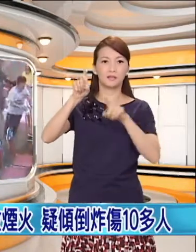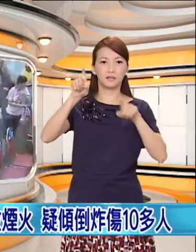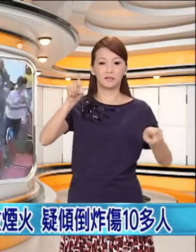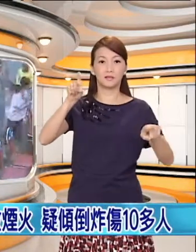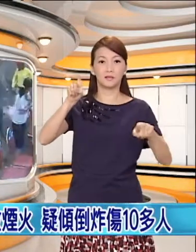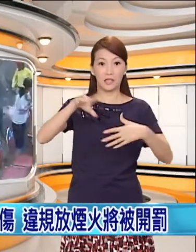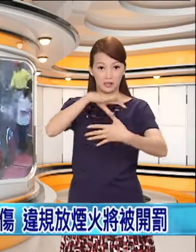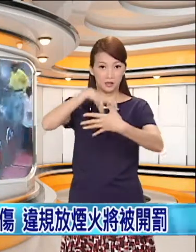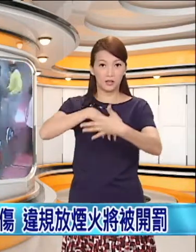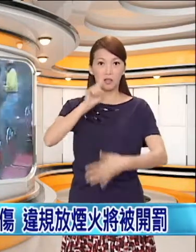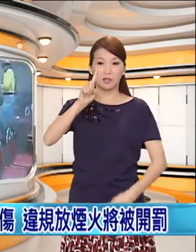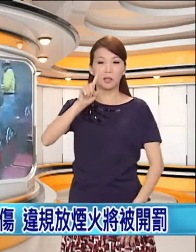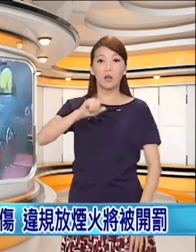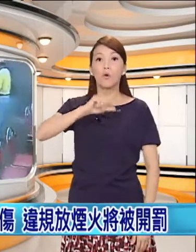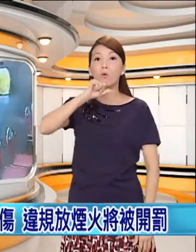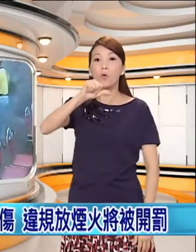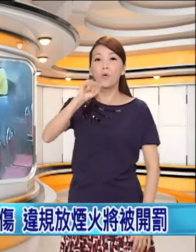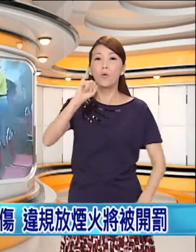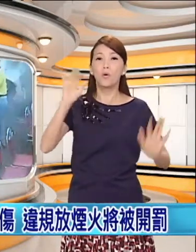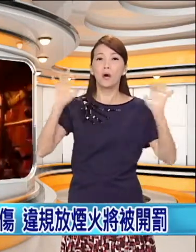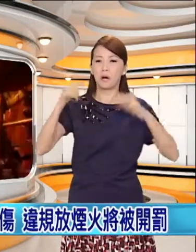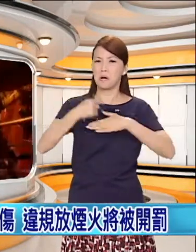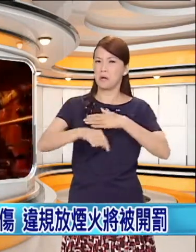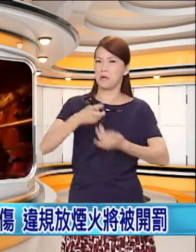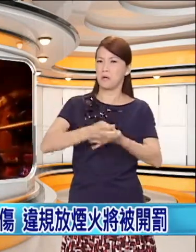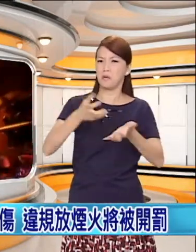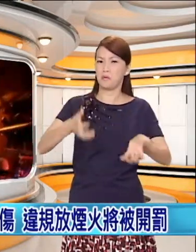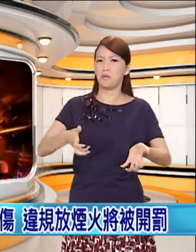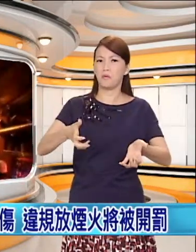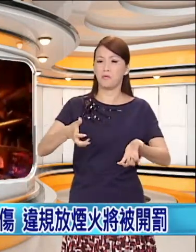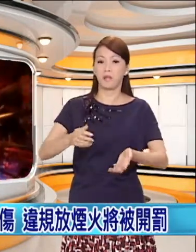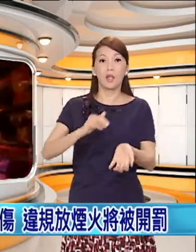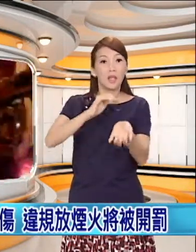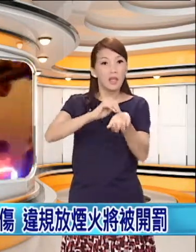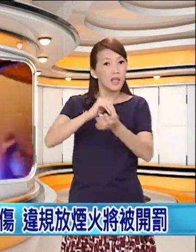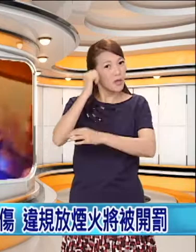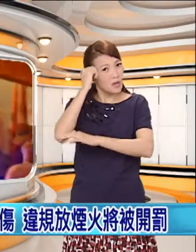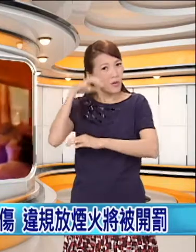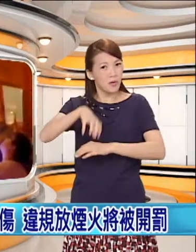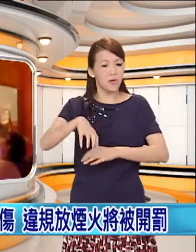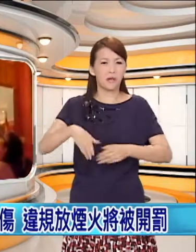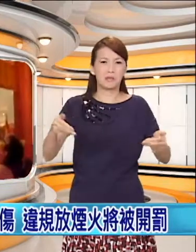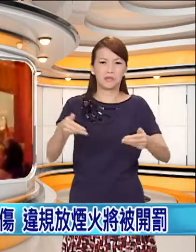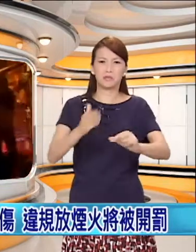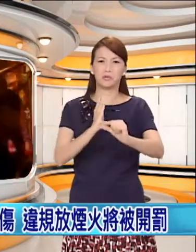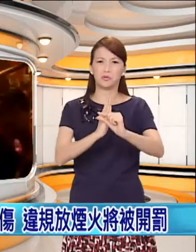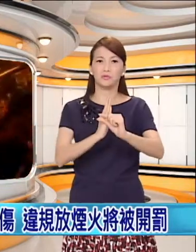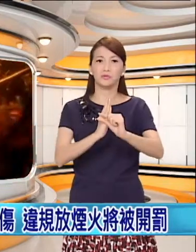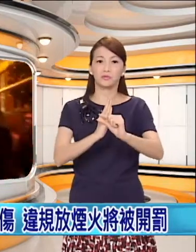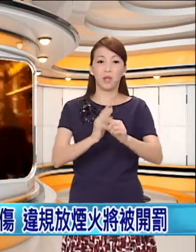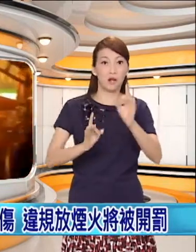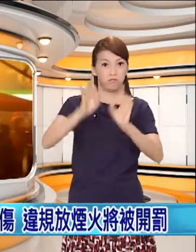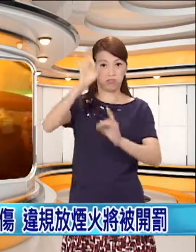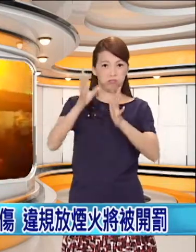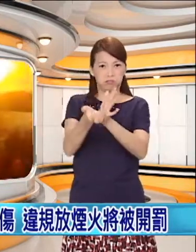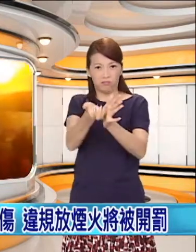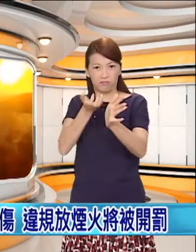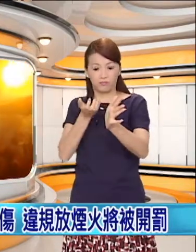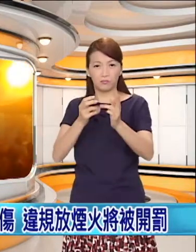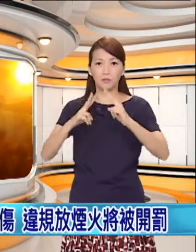名5岁女童伤势严重，还在住院治疗。而因为在释放高空烟火之前没有先提出